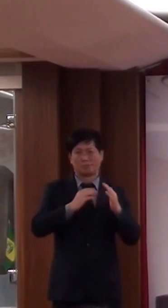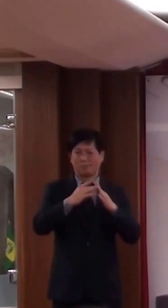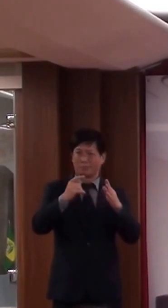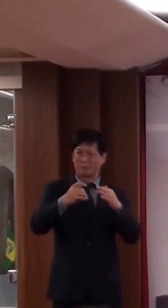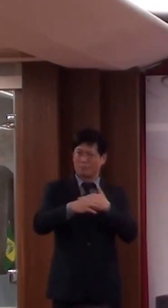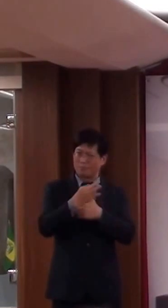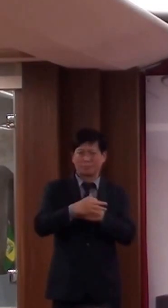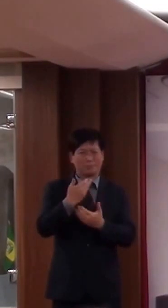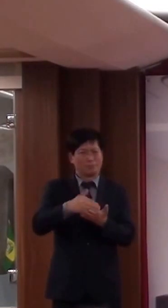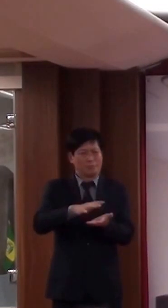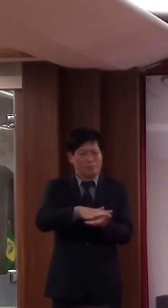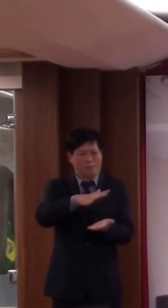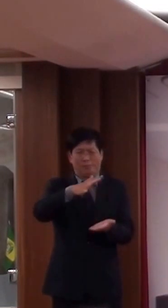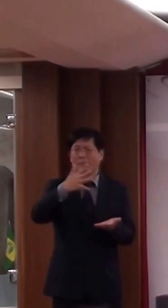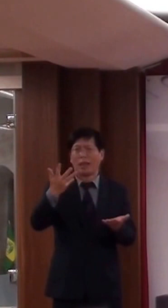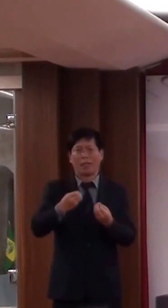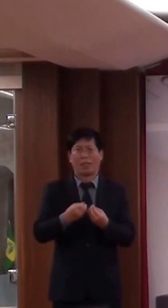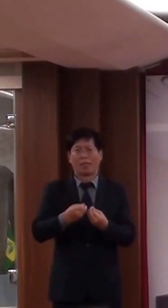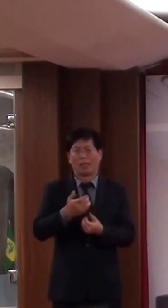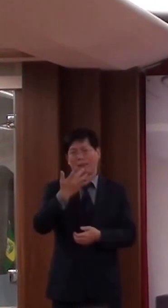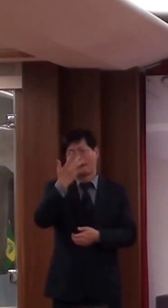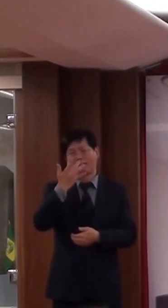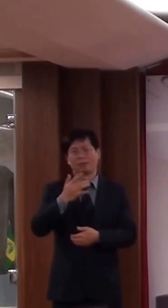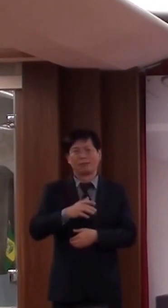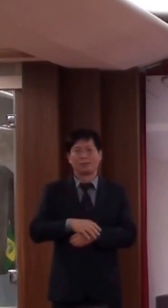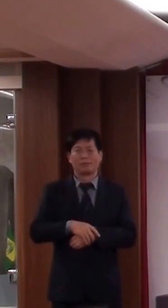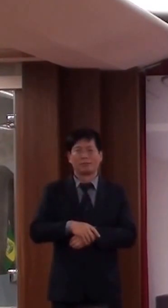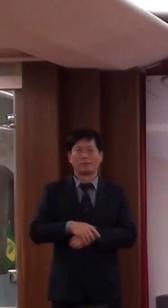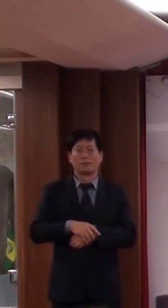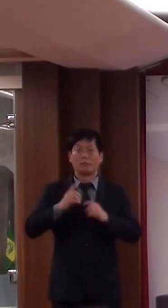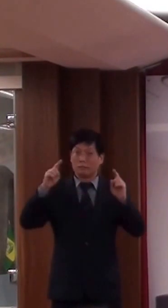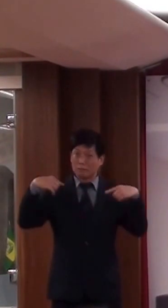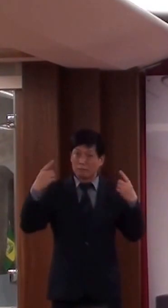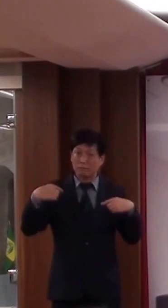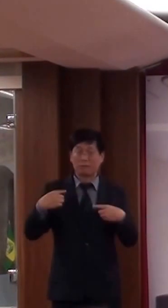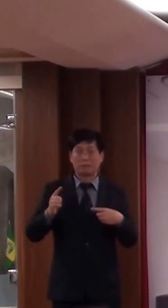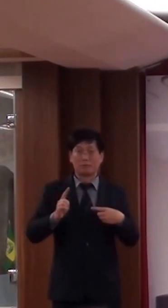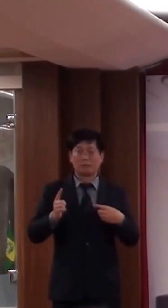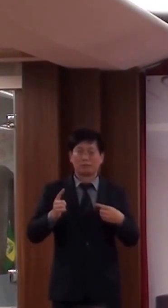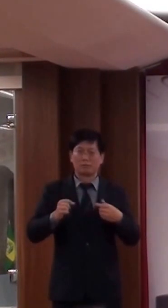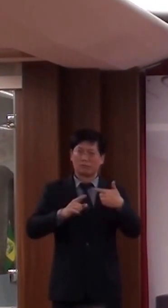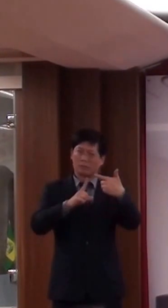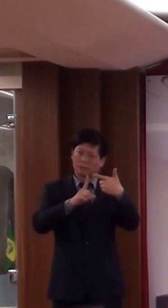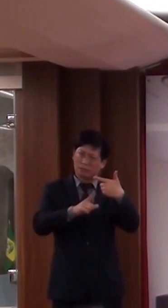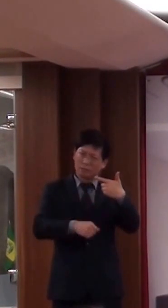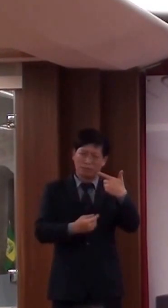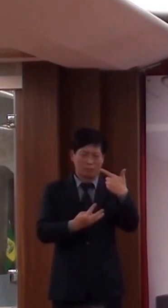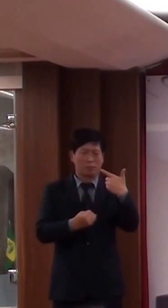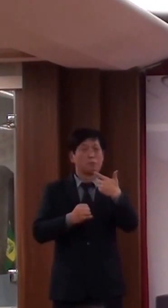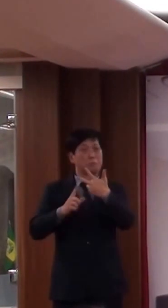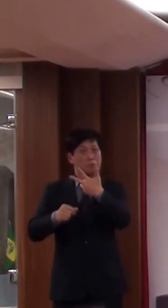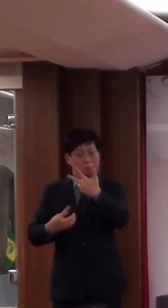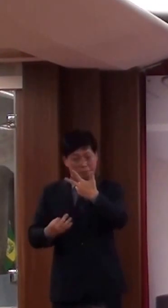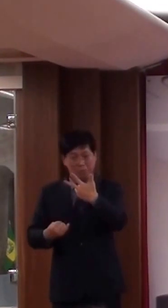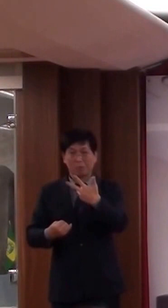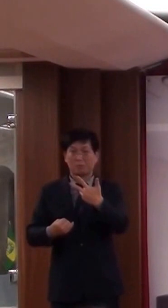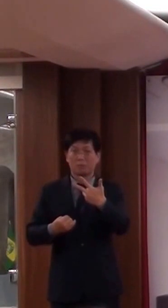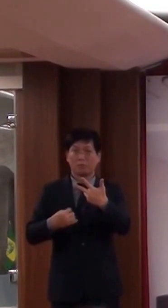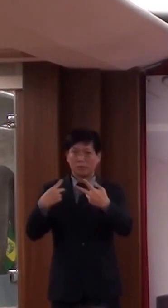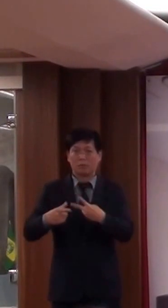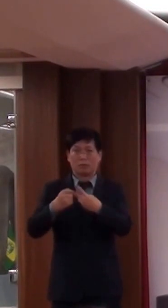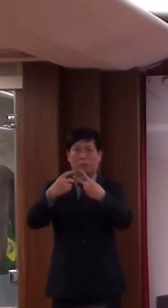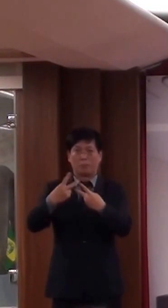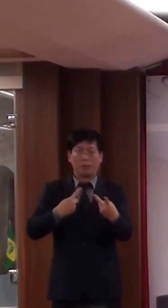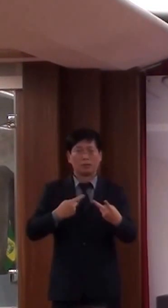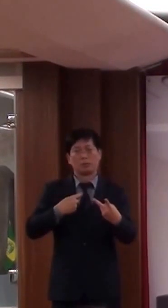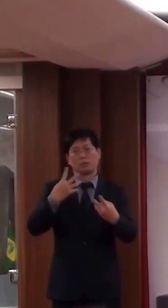险，买一大叠，然后不知道怎么缴，结果后来经常就是哦，到了6月几号、7月几号又收到第二份单